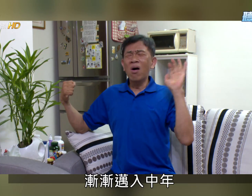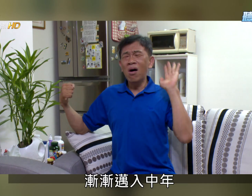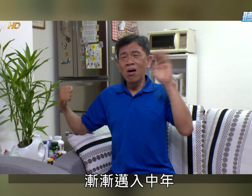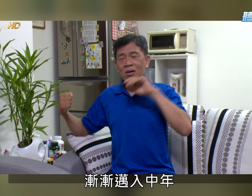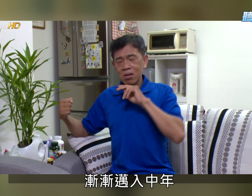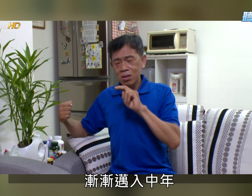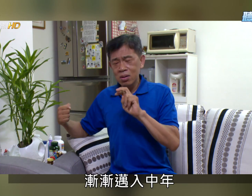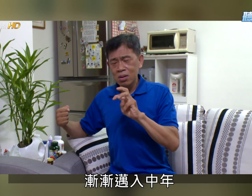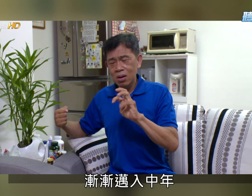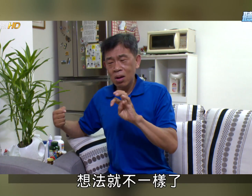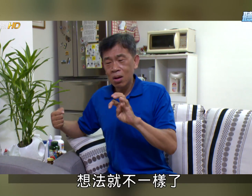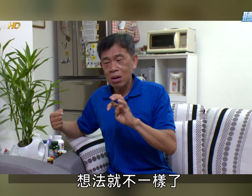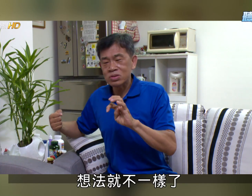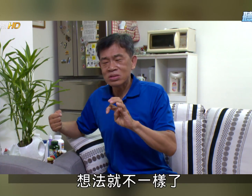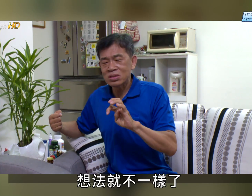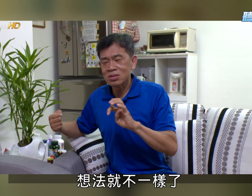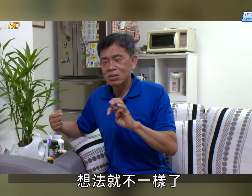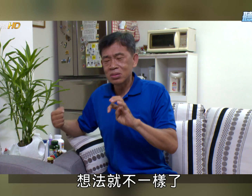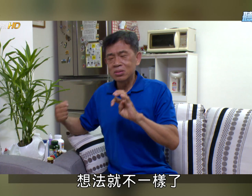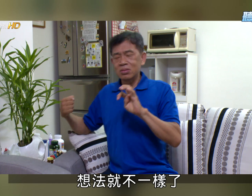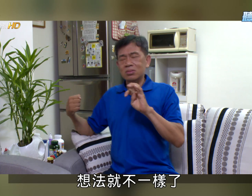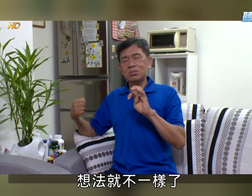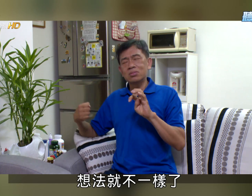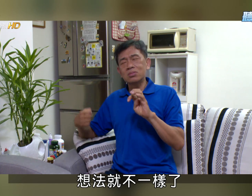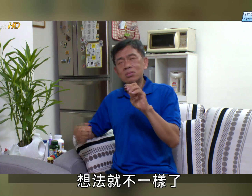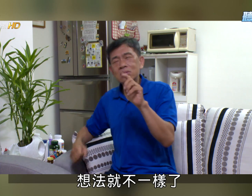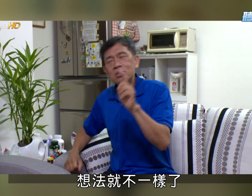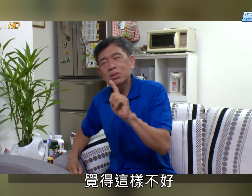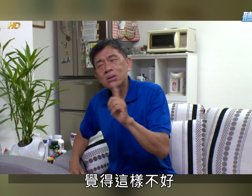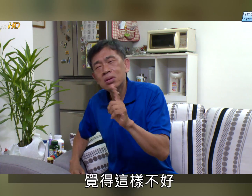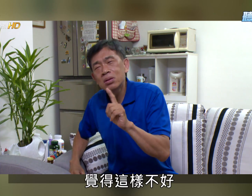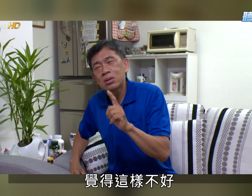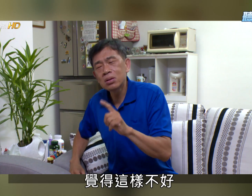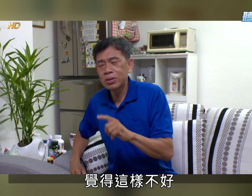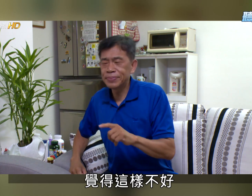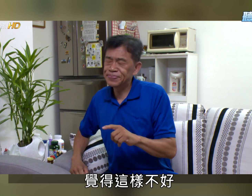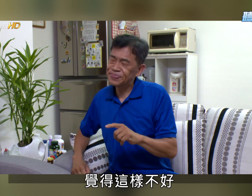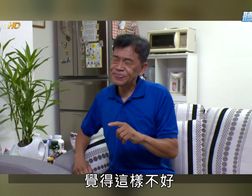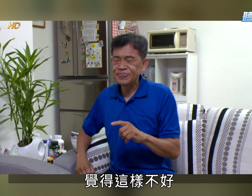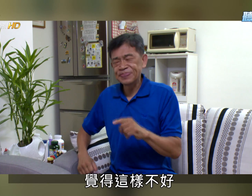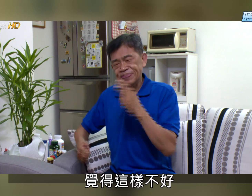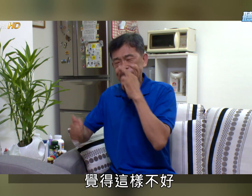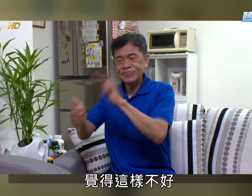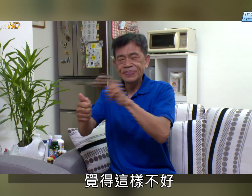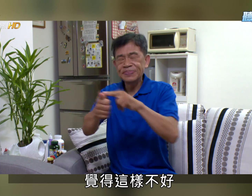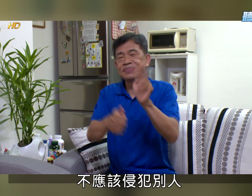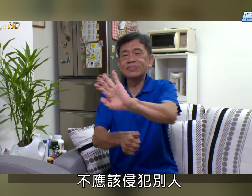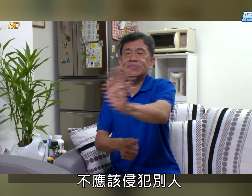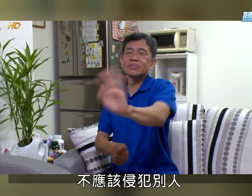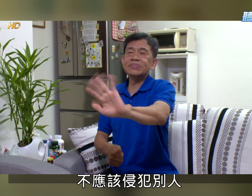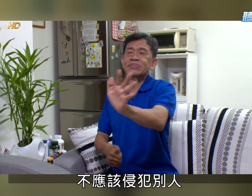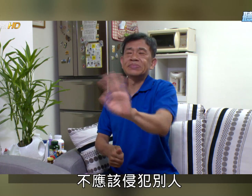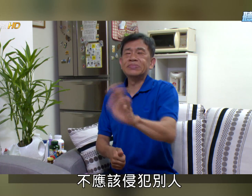迈入中年呢，想法就不一样了，觉得这样不好，不应该侵犯别